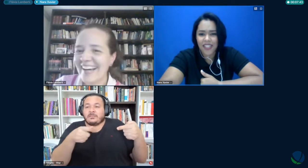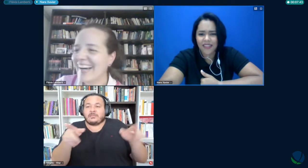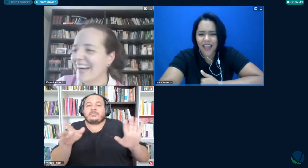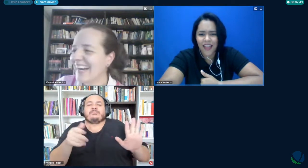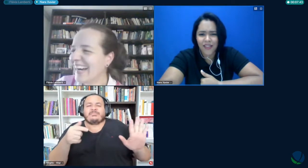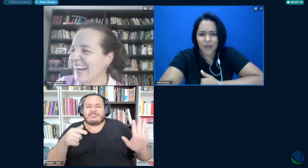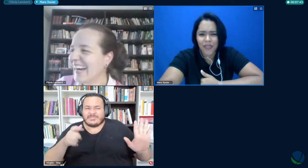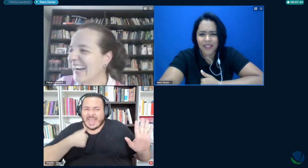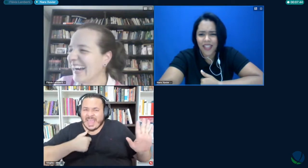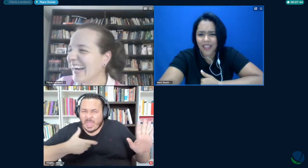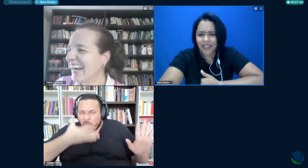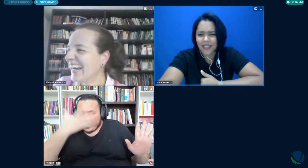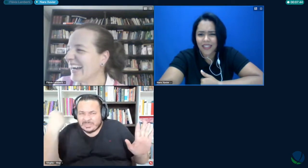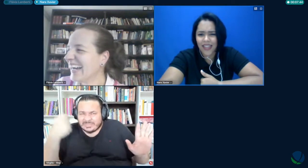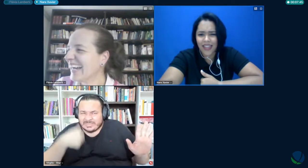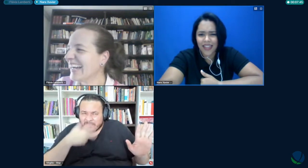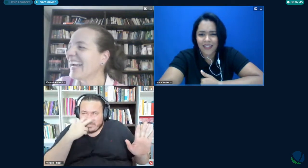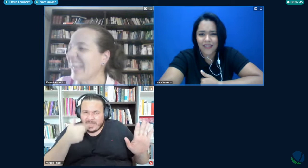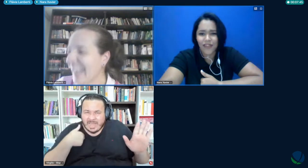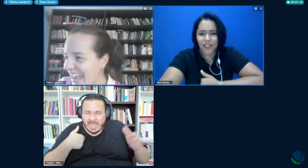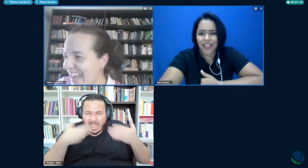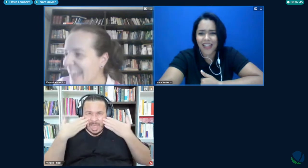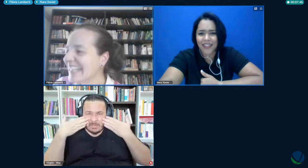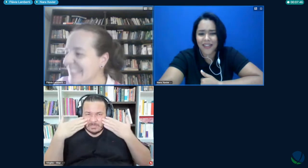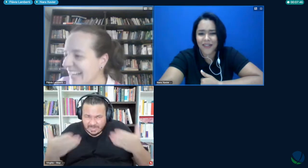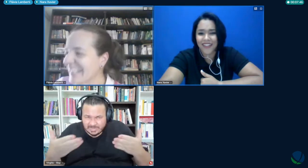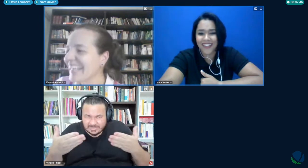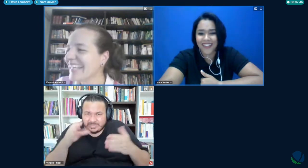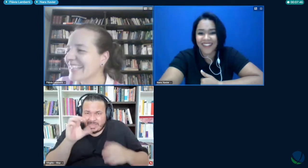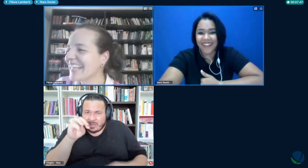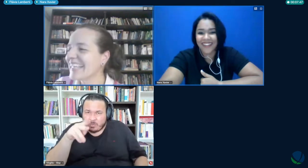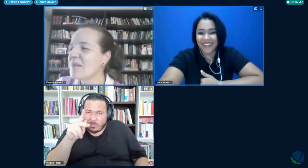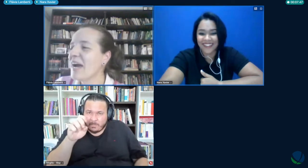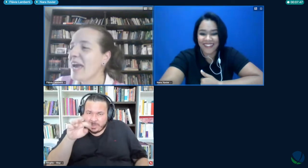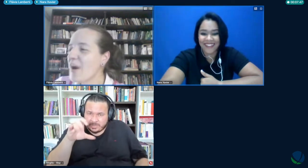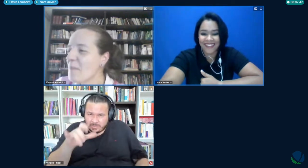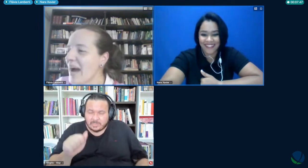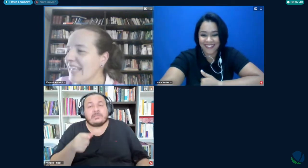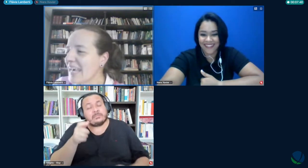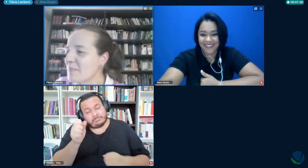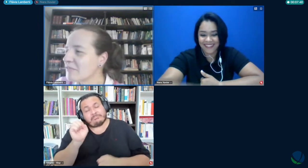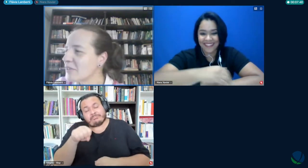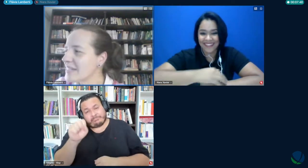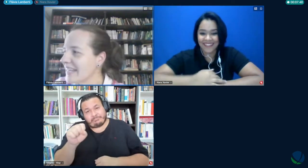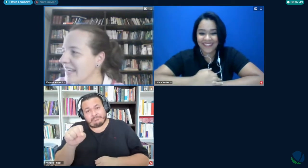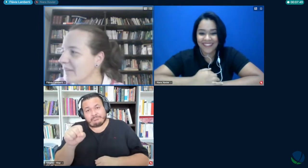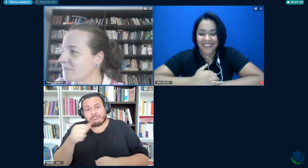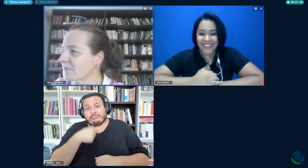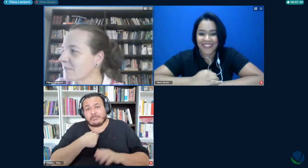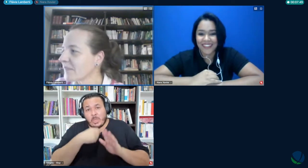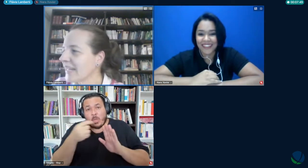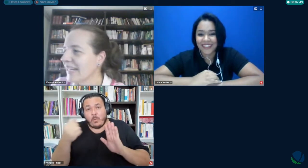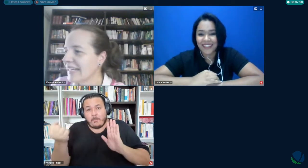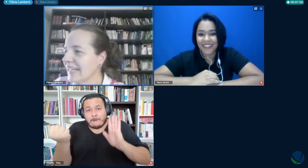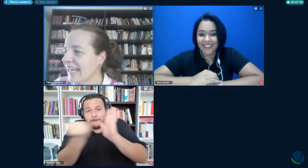quero apresentar as competências, ainda está esse, eu vou tirar ainda então. Ainda está aqui. Eu marquei para você,